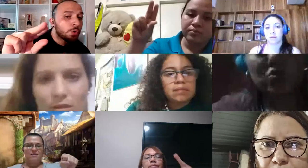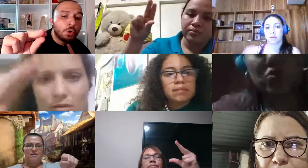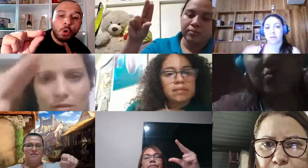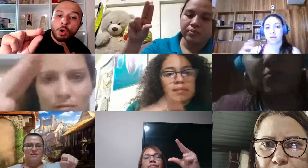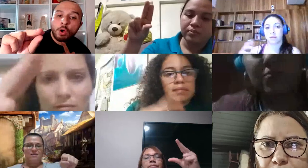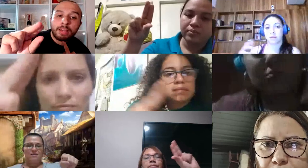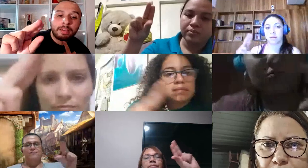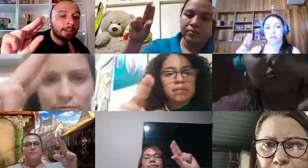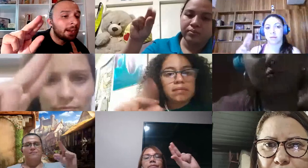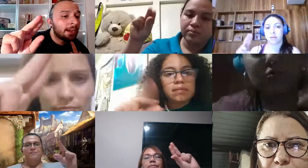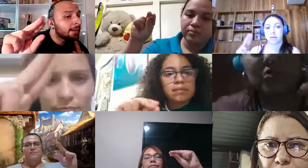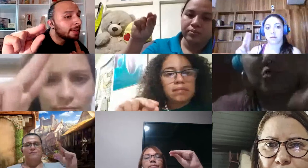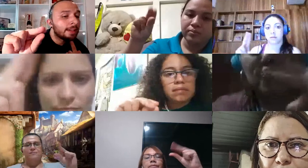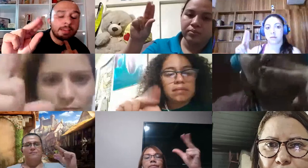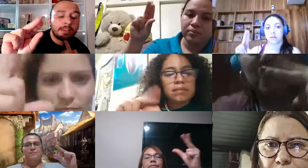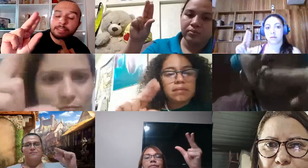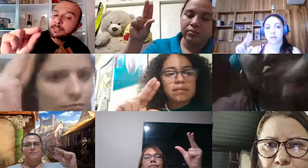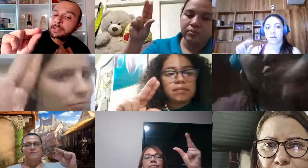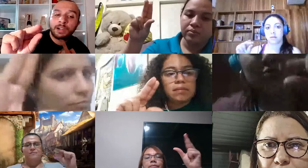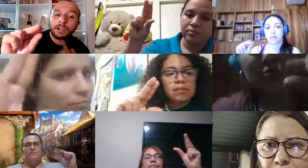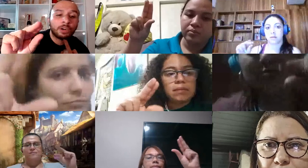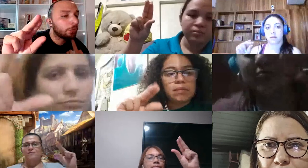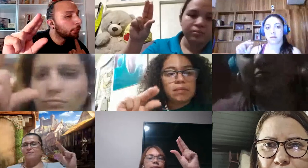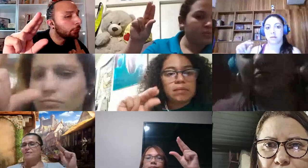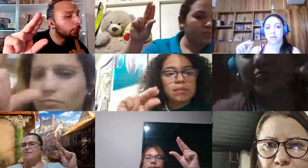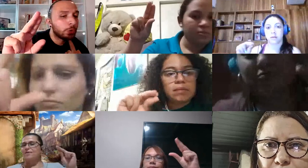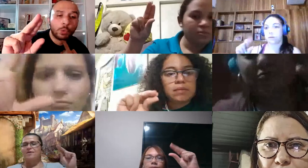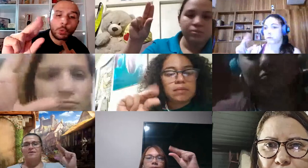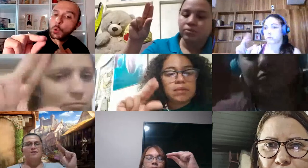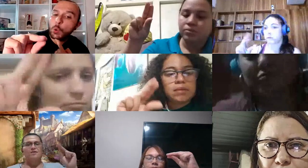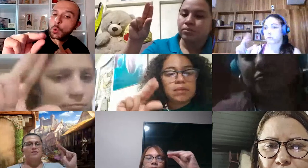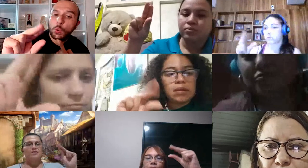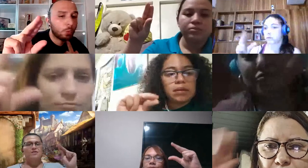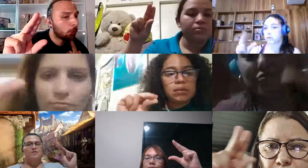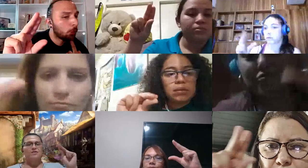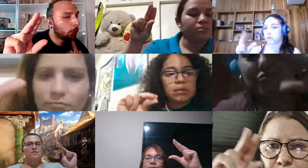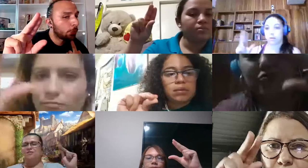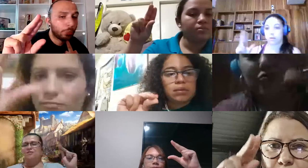No. Y vean que hay que hacerlo. No.